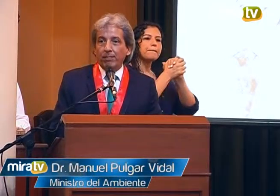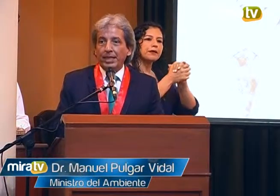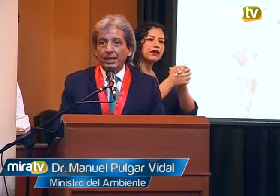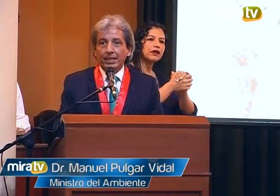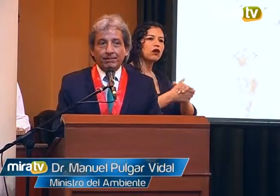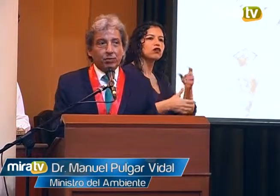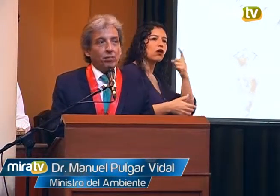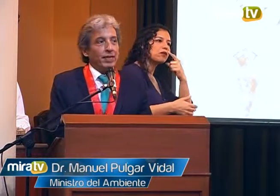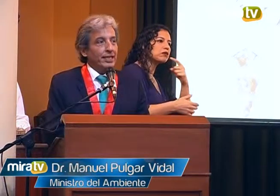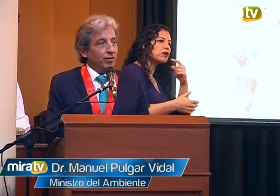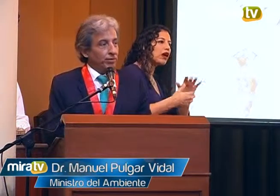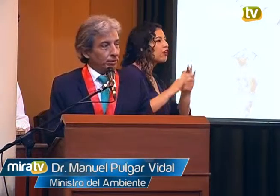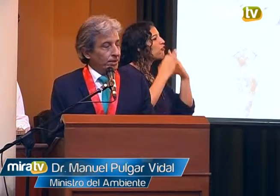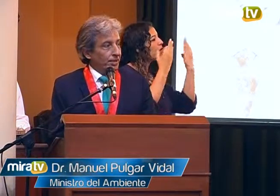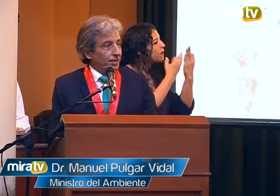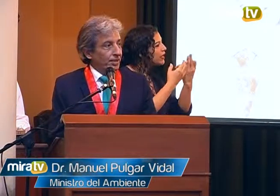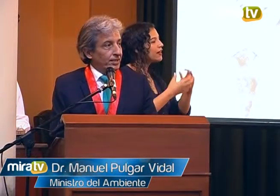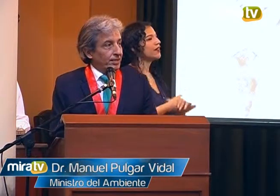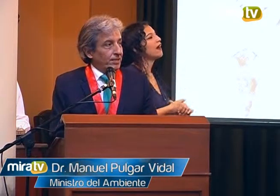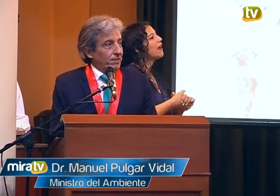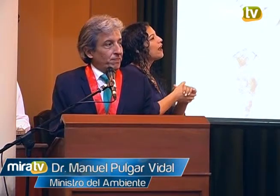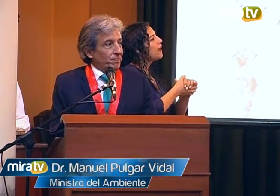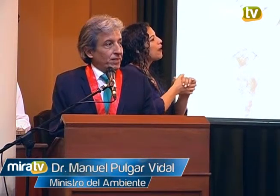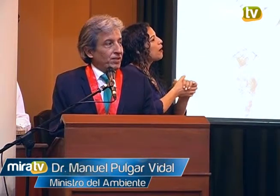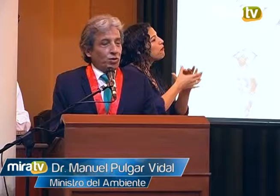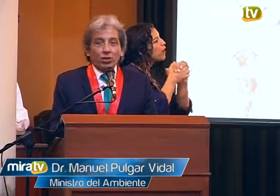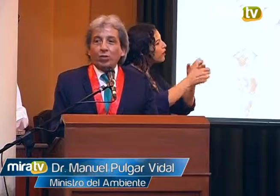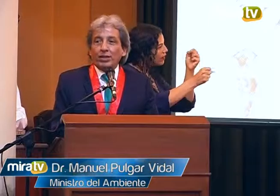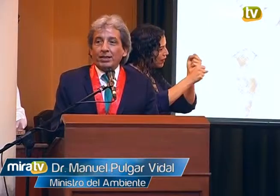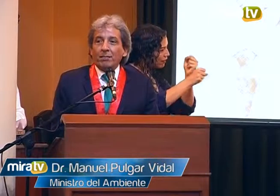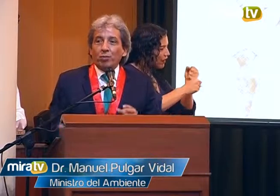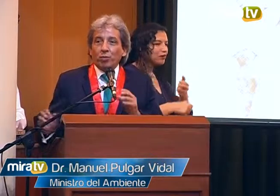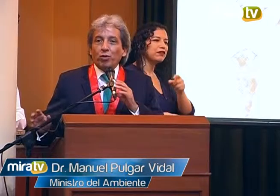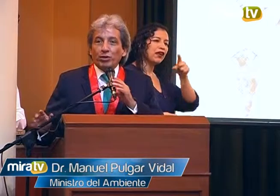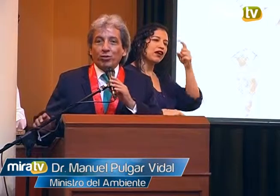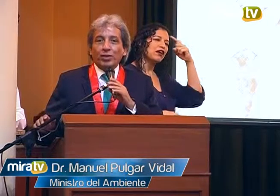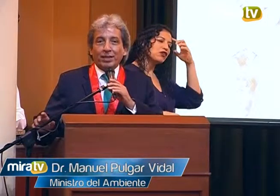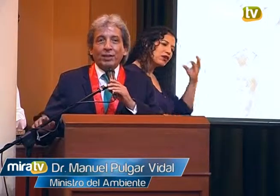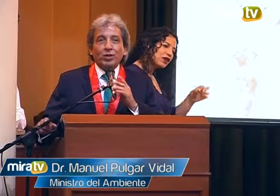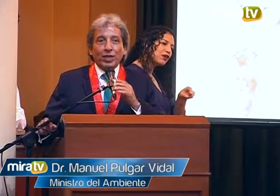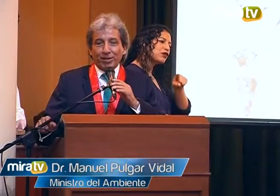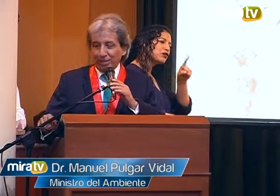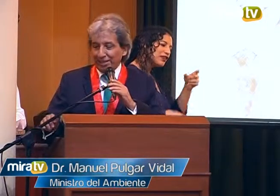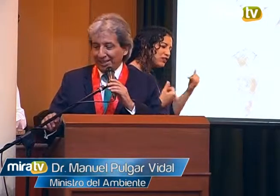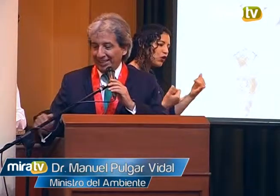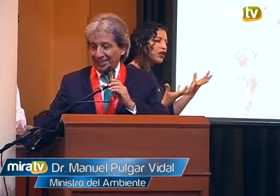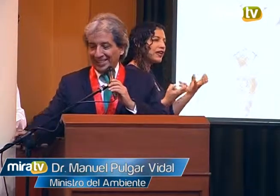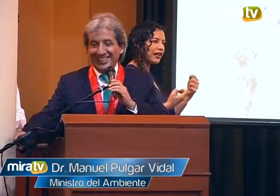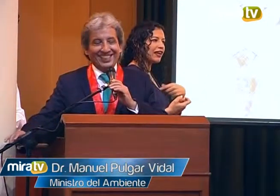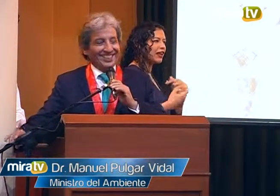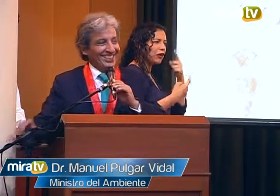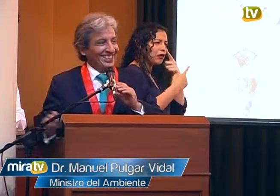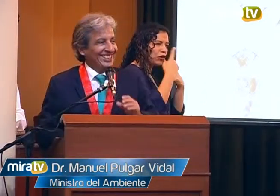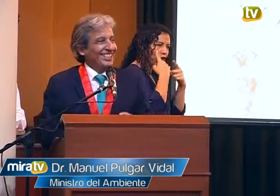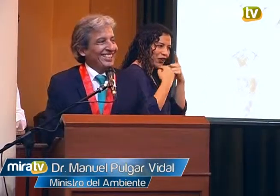amigas, familia, compañeros. Yo creo que ustedes se han propuesto hacerme llorar hoy día.